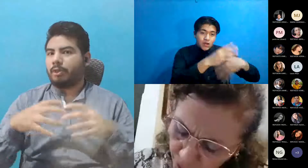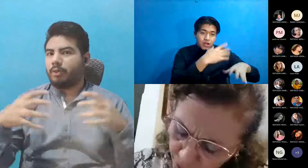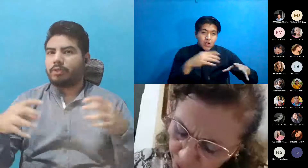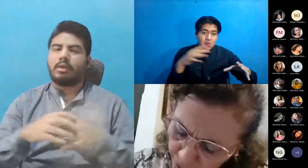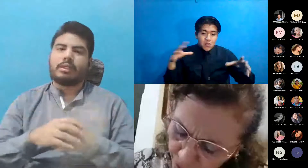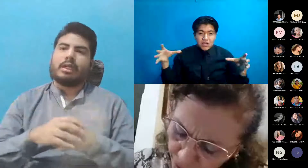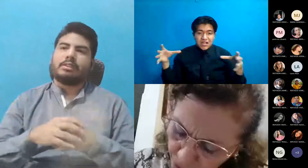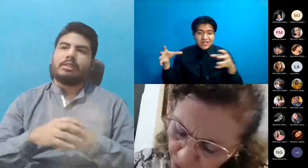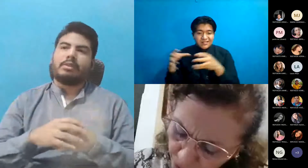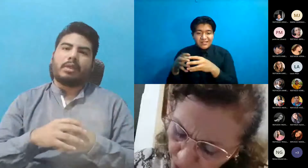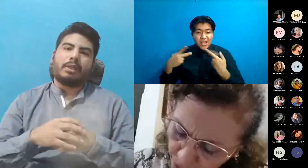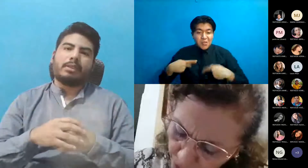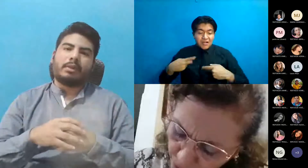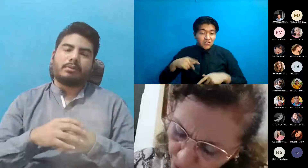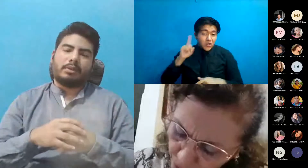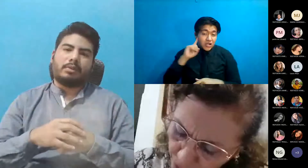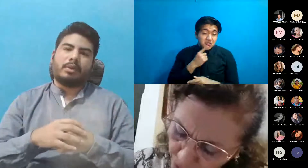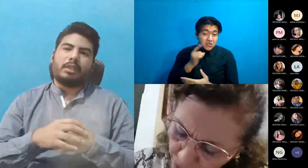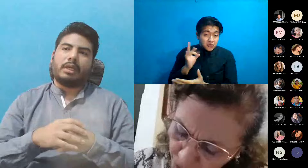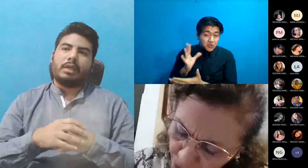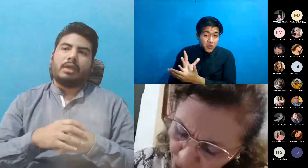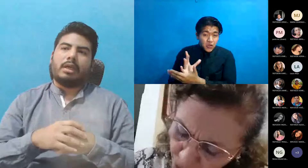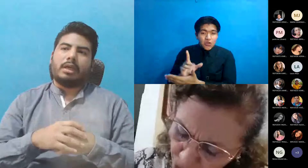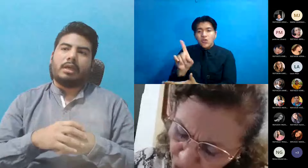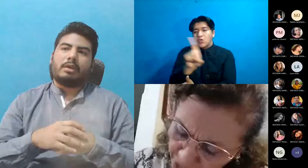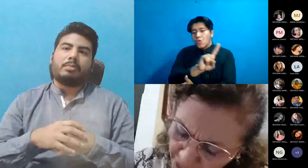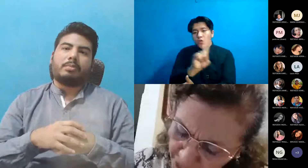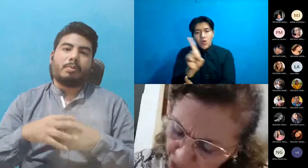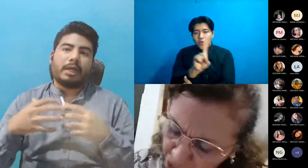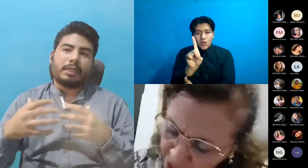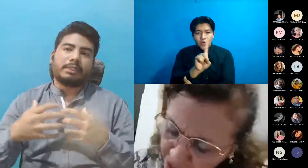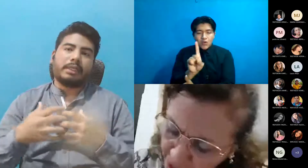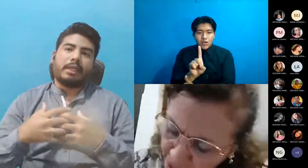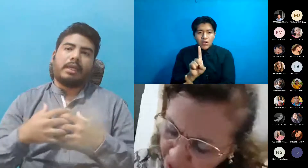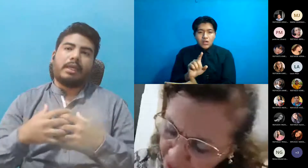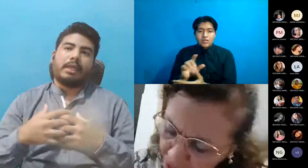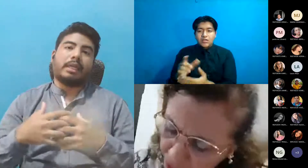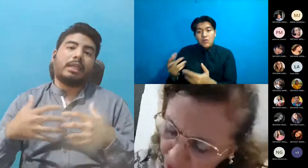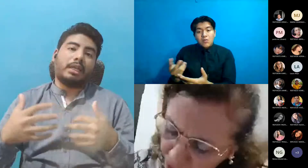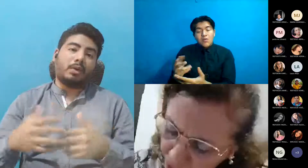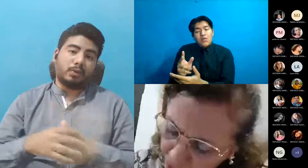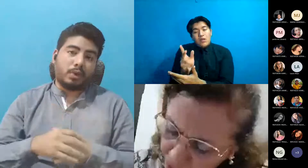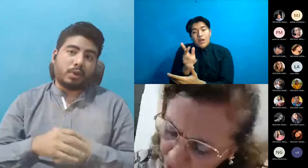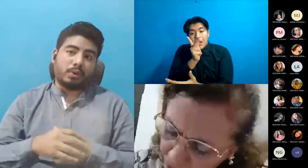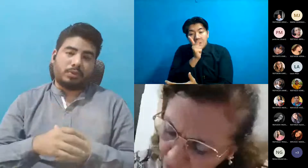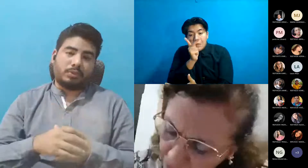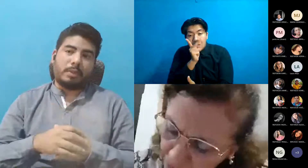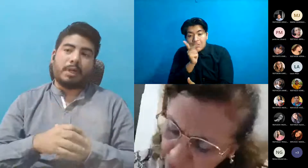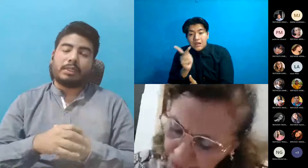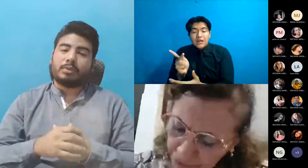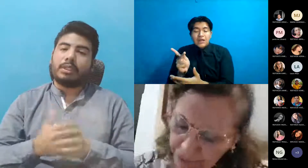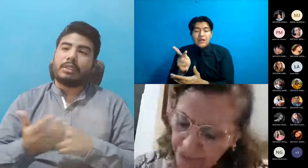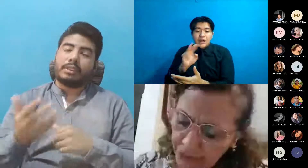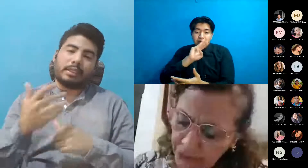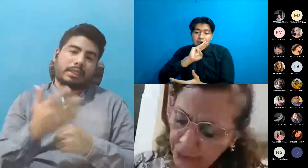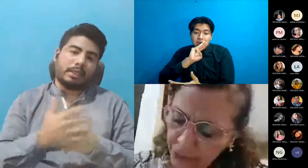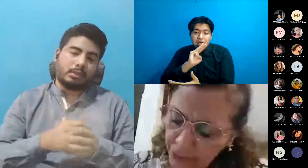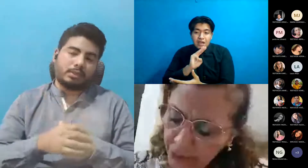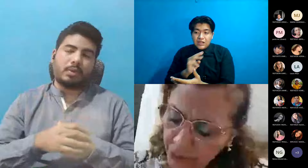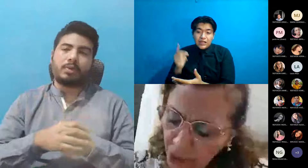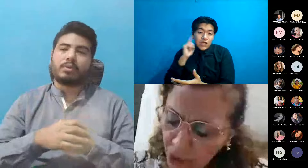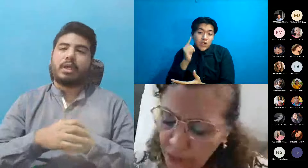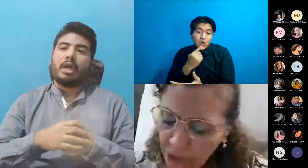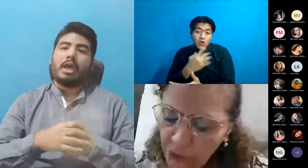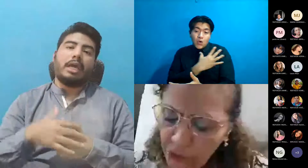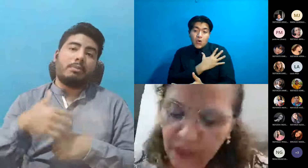constituida por personas sordas, sino también está constituida por padres que tienen hijos sordos, o sea, padres oyentes que